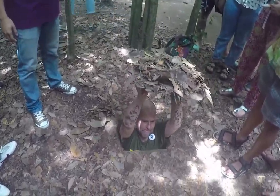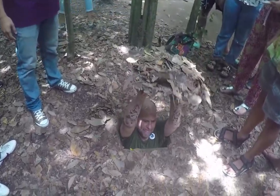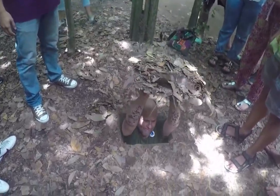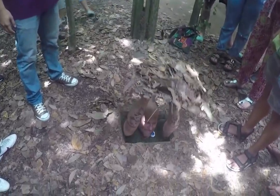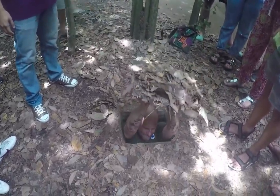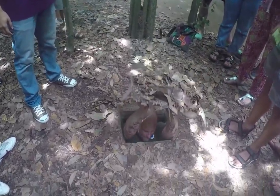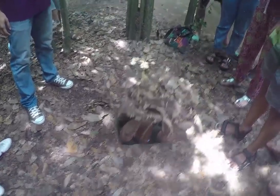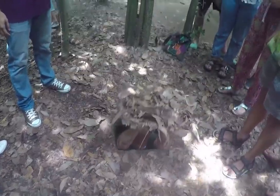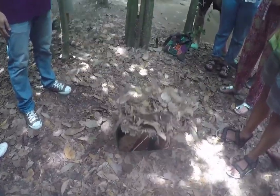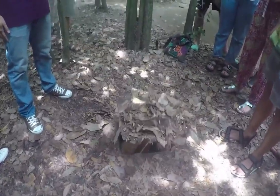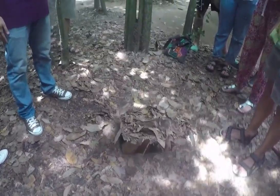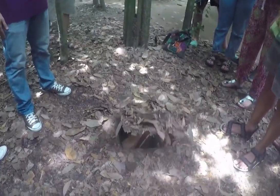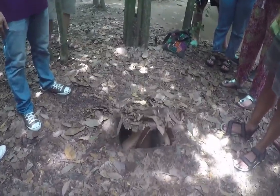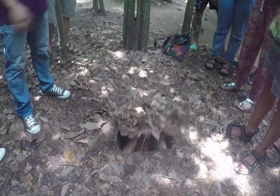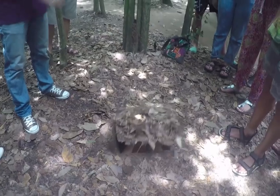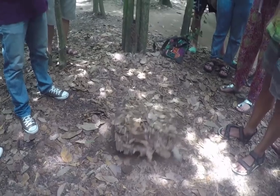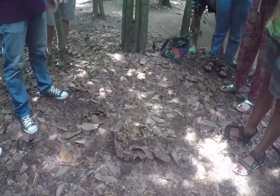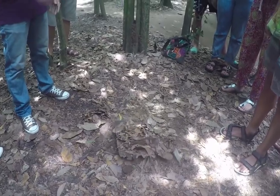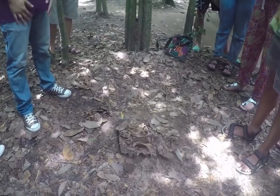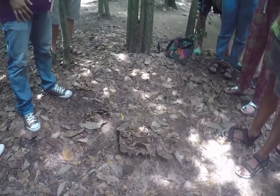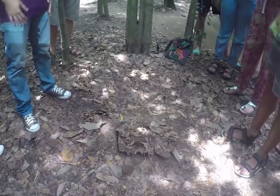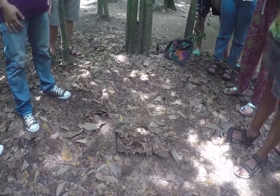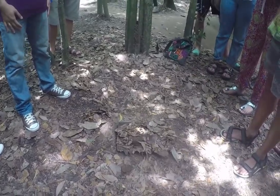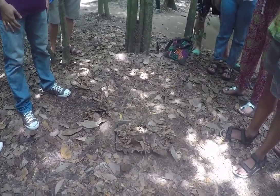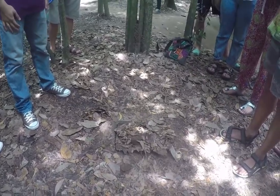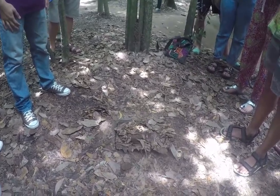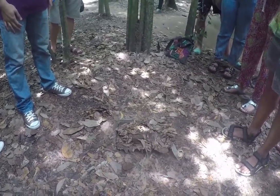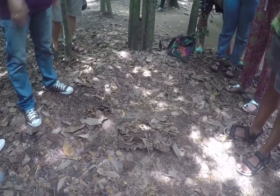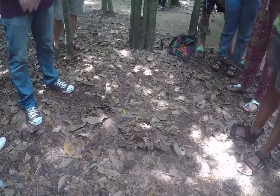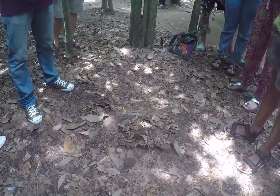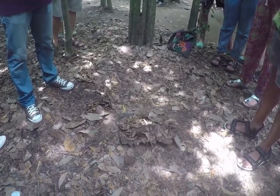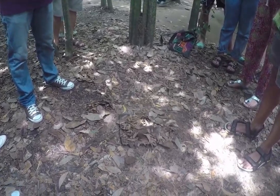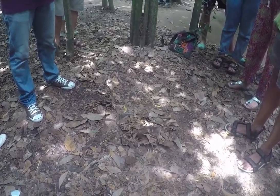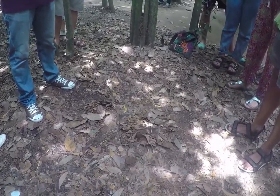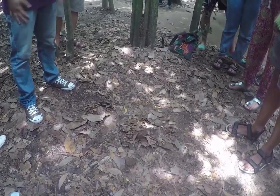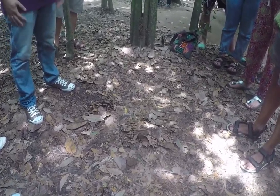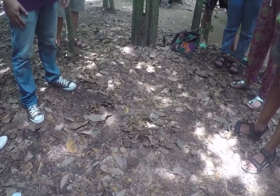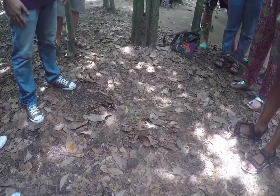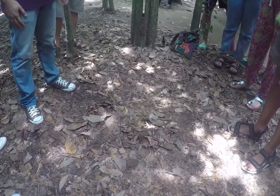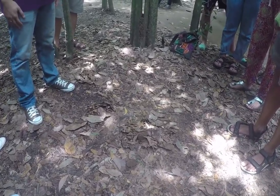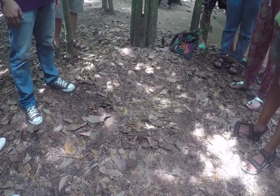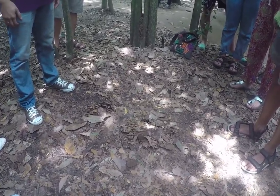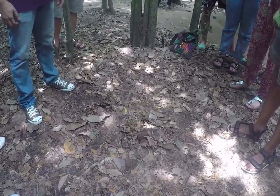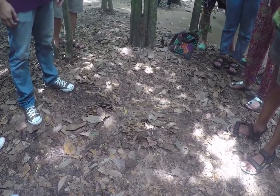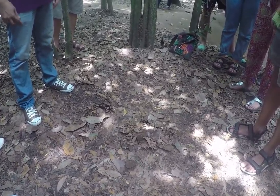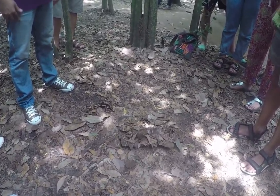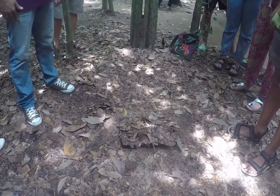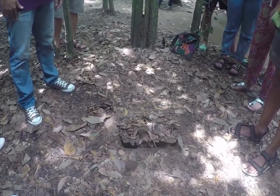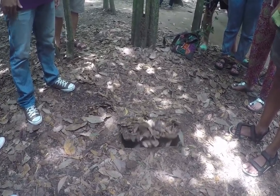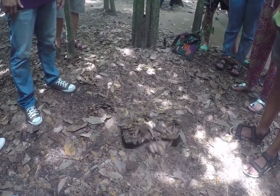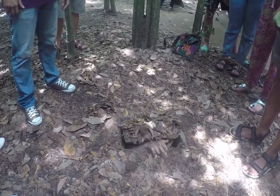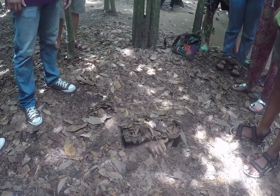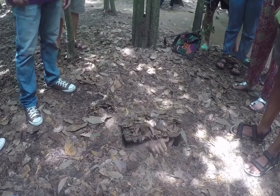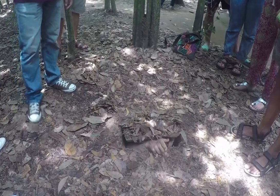find a soldier here, run down there, and cover him like him, but more carefully than him. Pow,